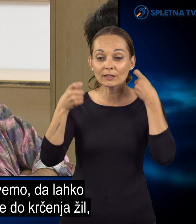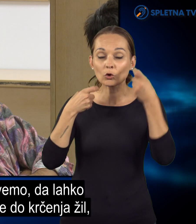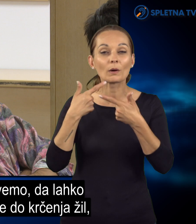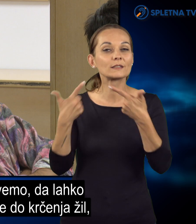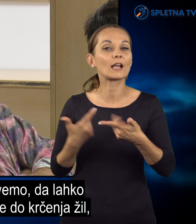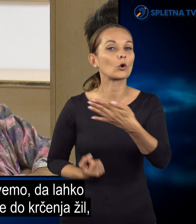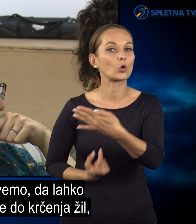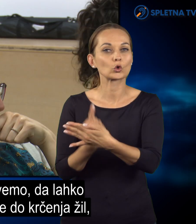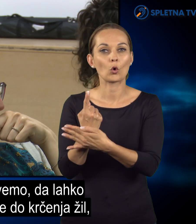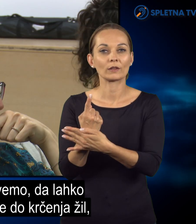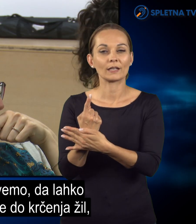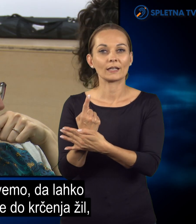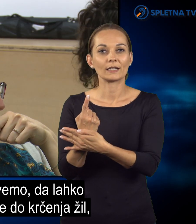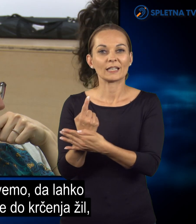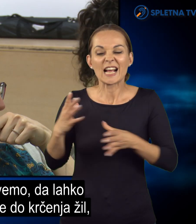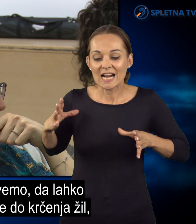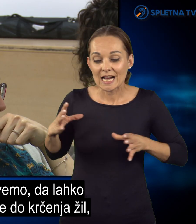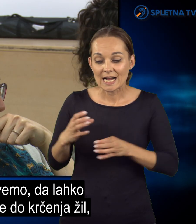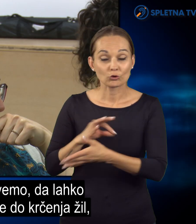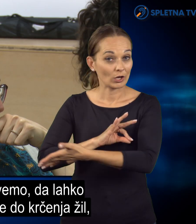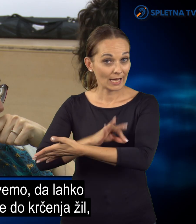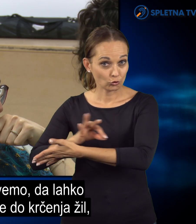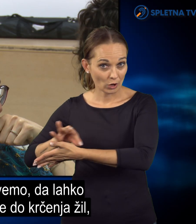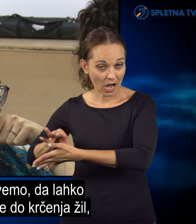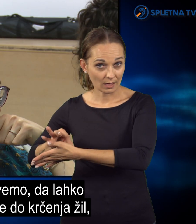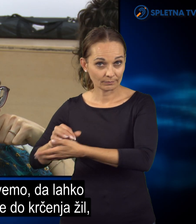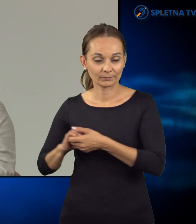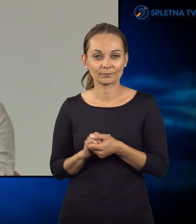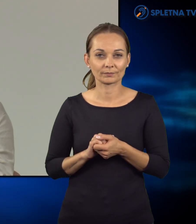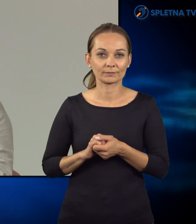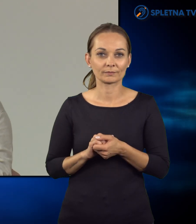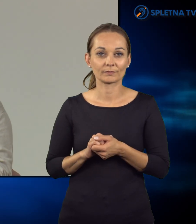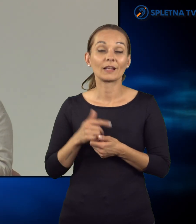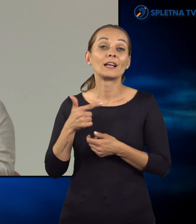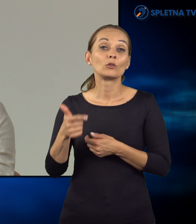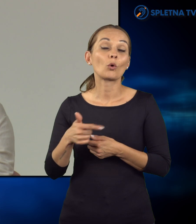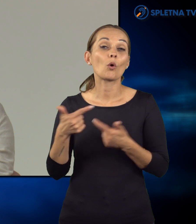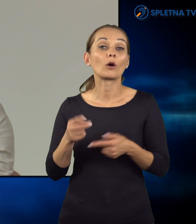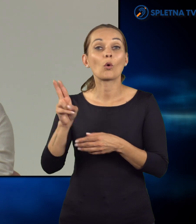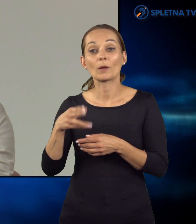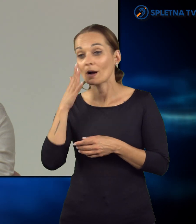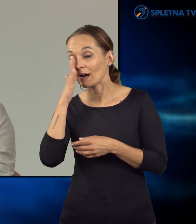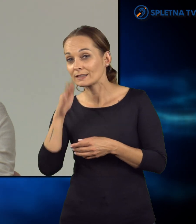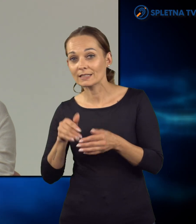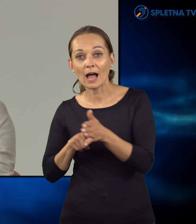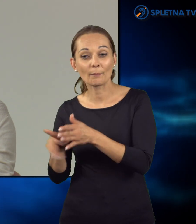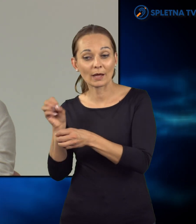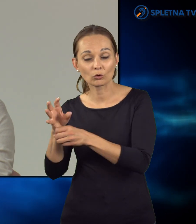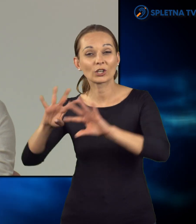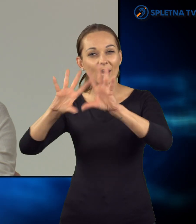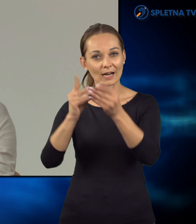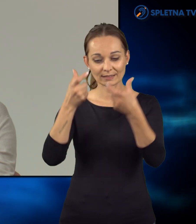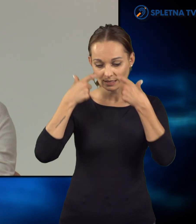zaradi hrupa lahko pride tudi do krčenja žil, tako da ima lahko slabe učinke